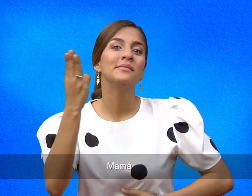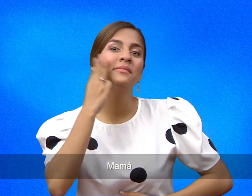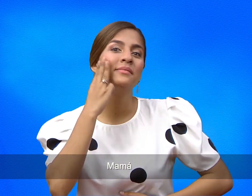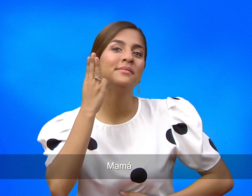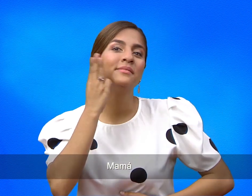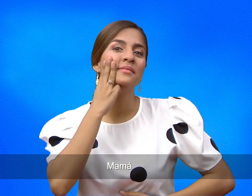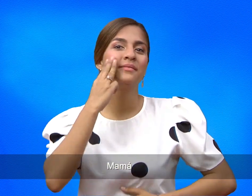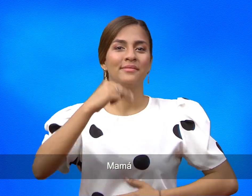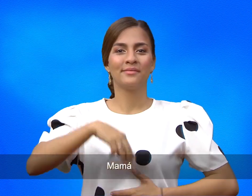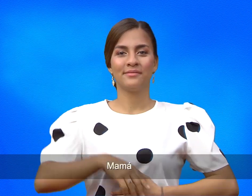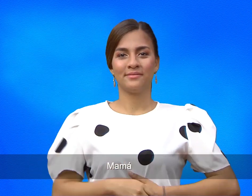Mamá.